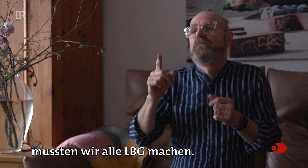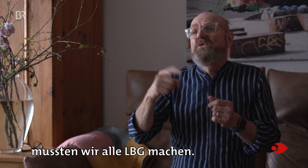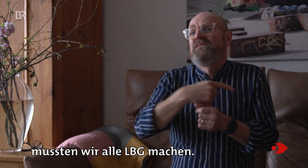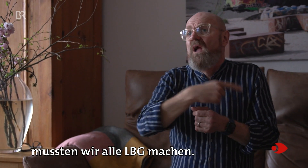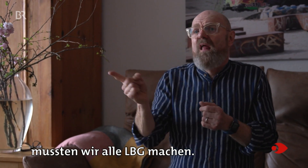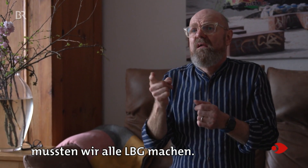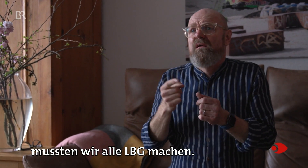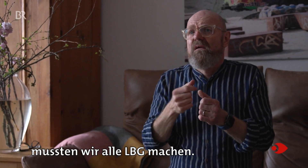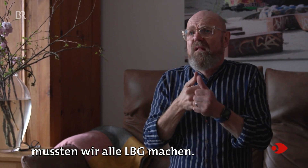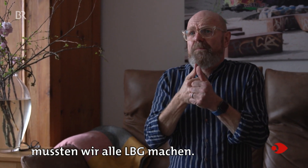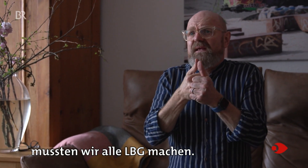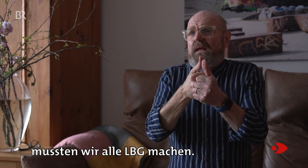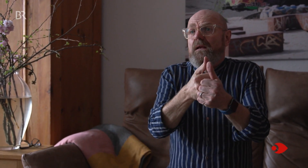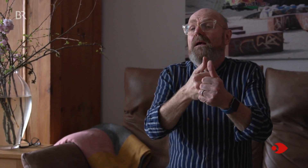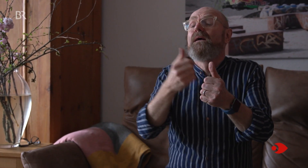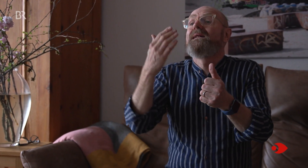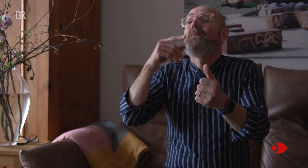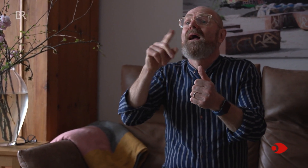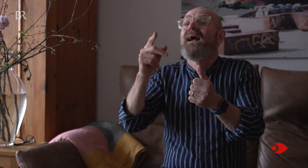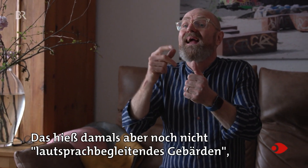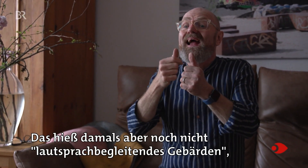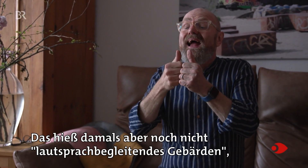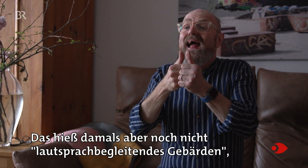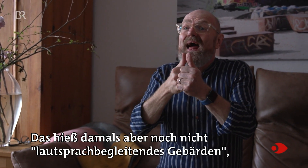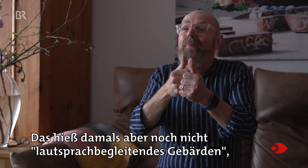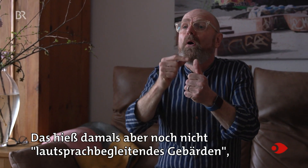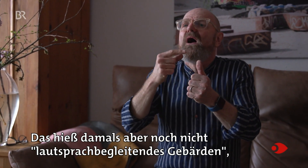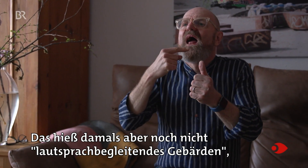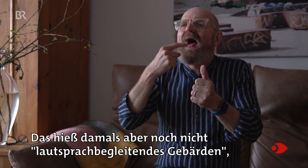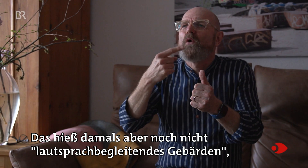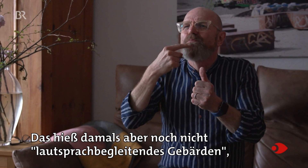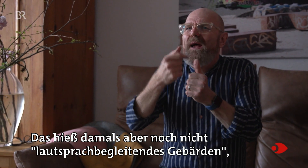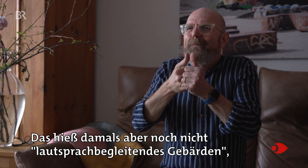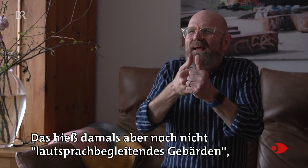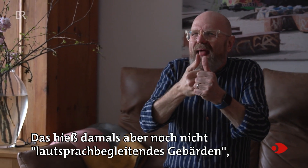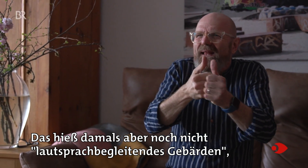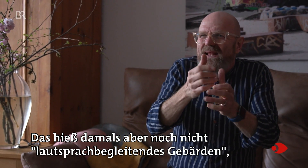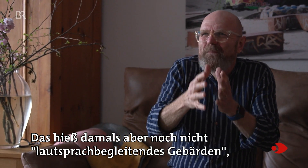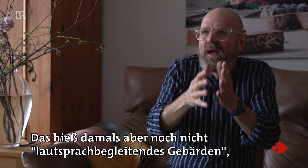mussten wir alle LBG machen. Das hieß damals aber noch nicht lautsprachbegleitendes